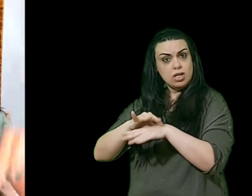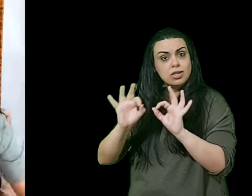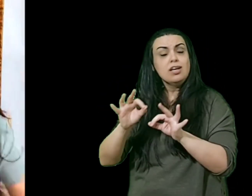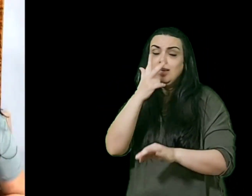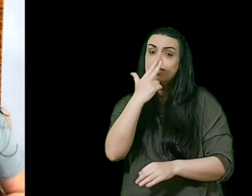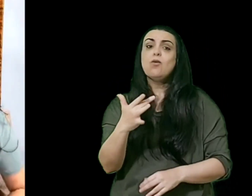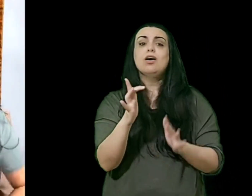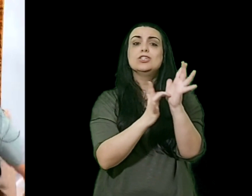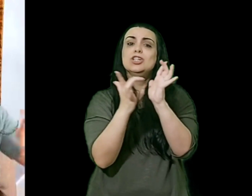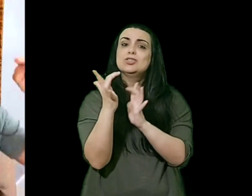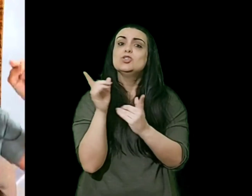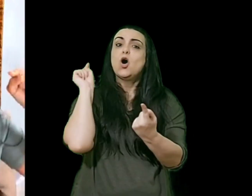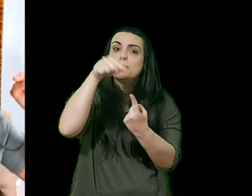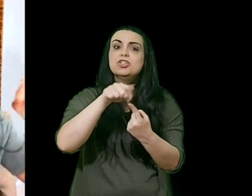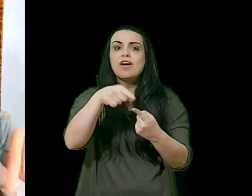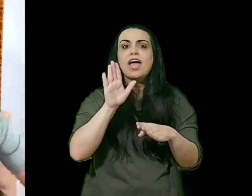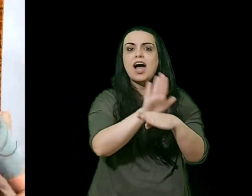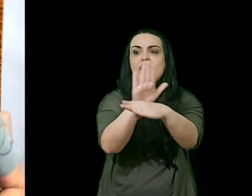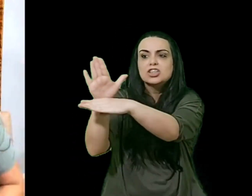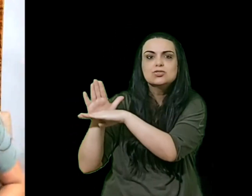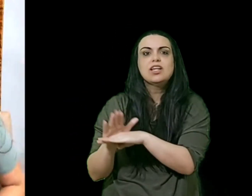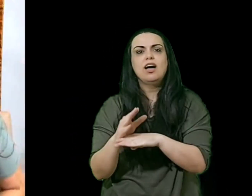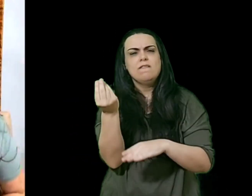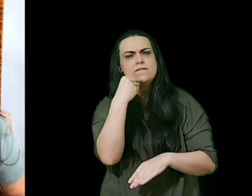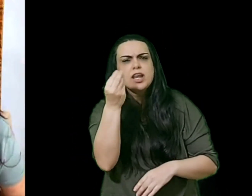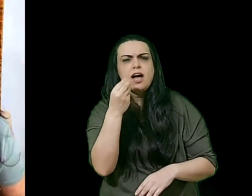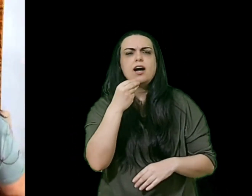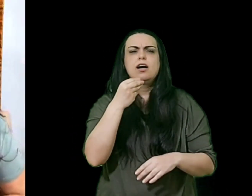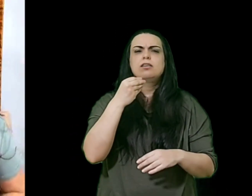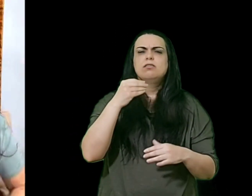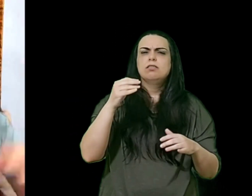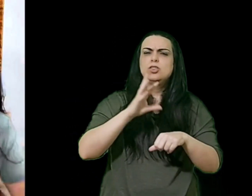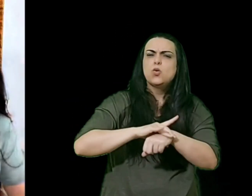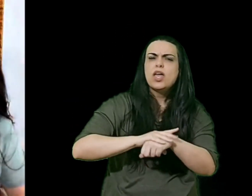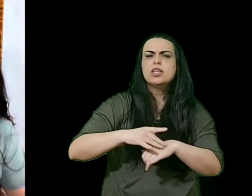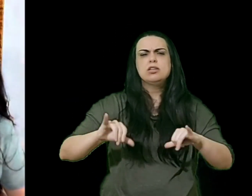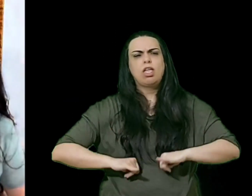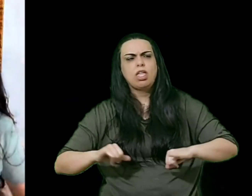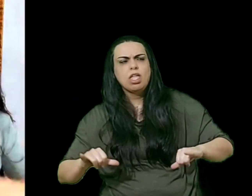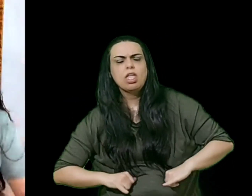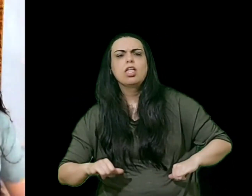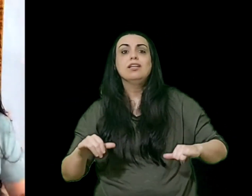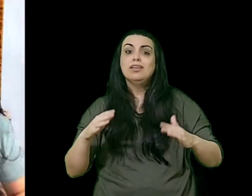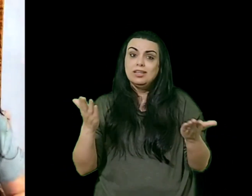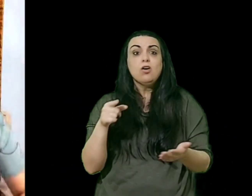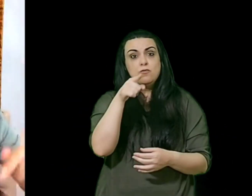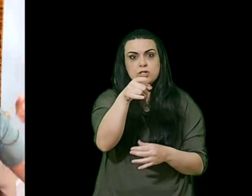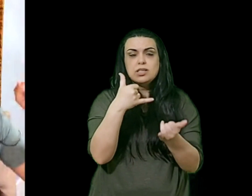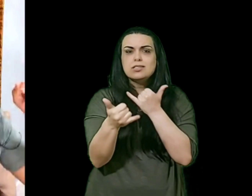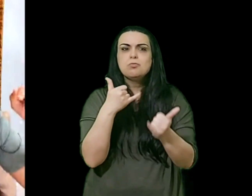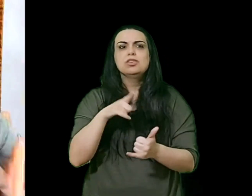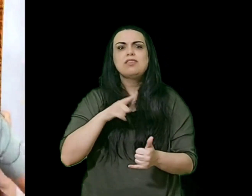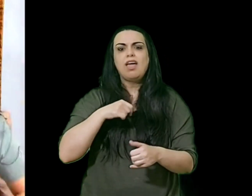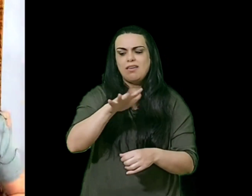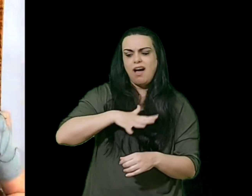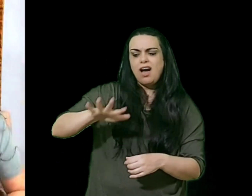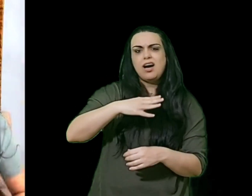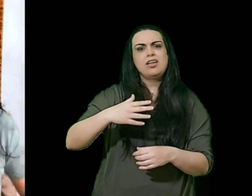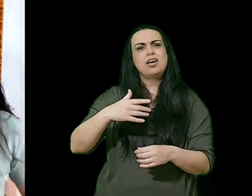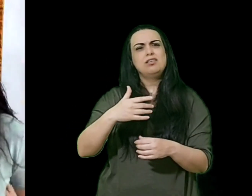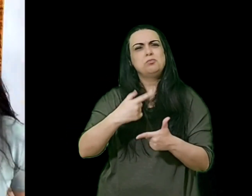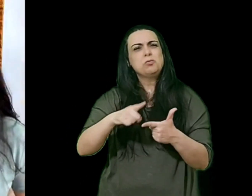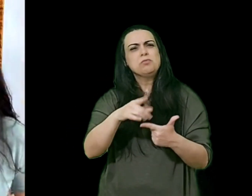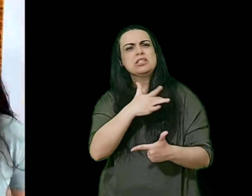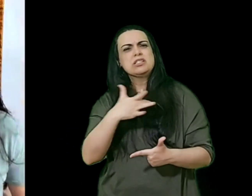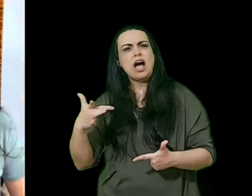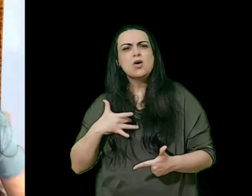da síndrome do pânico, tendo 3 dias ou 3 vezes na semana de consulta com terapeuta, ou em outras áreas, problema de saúde.